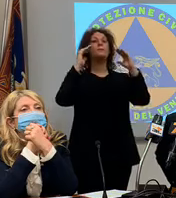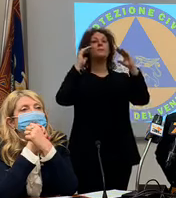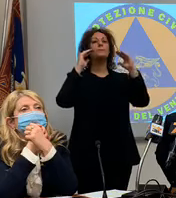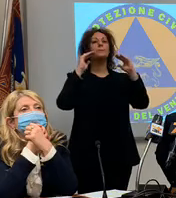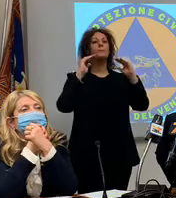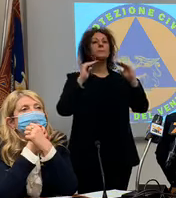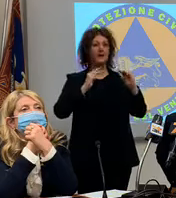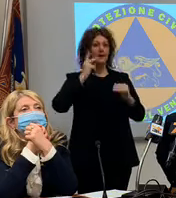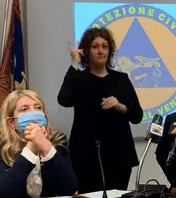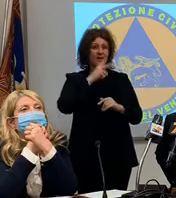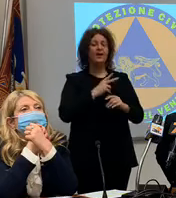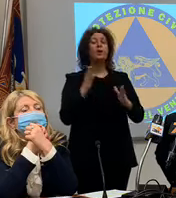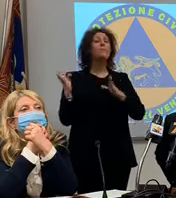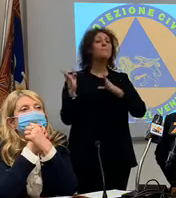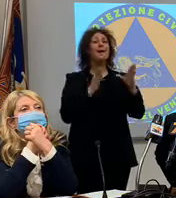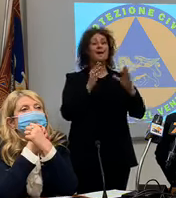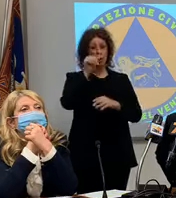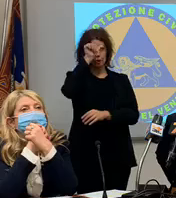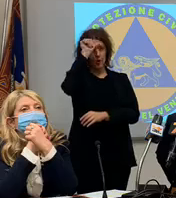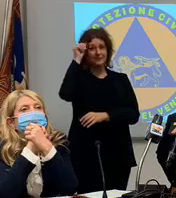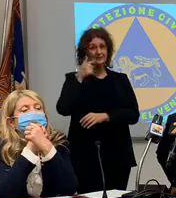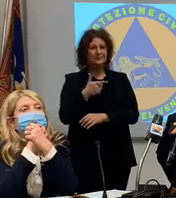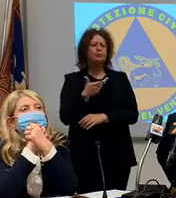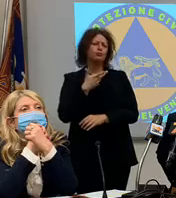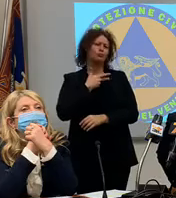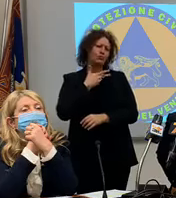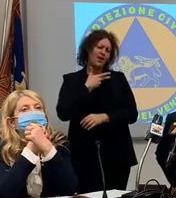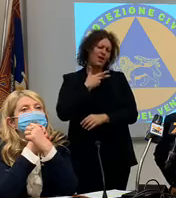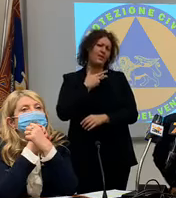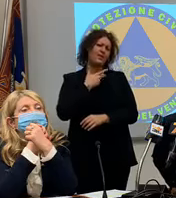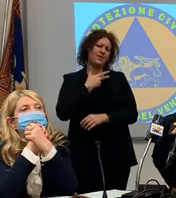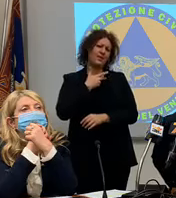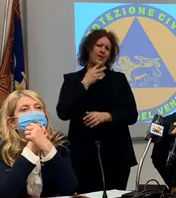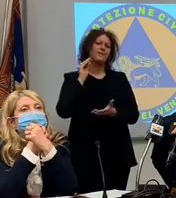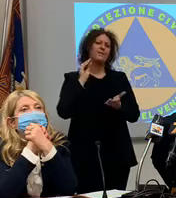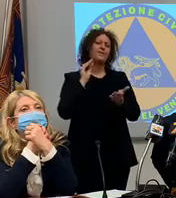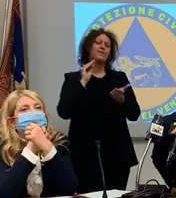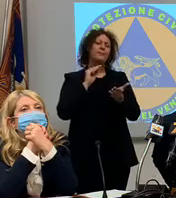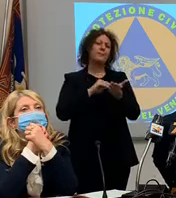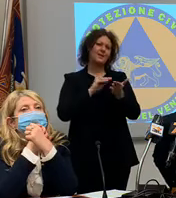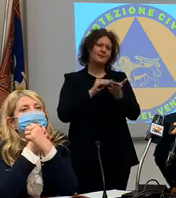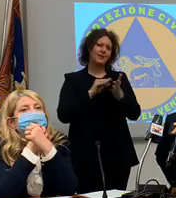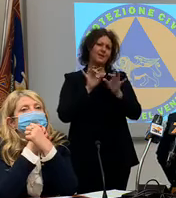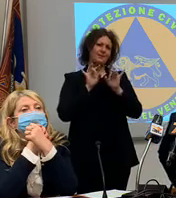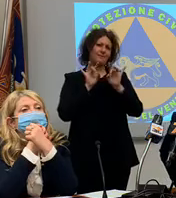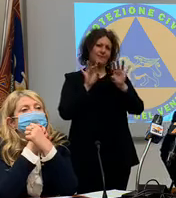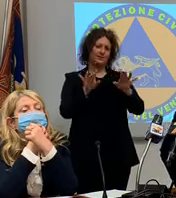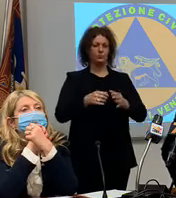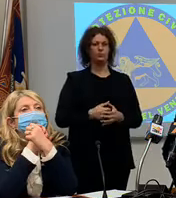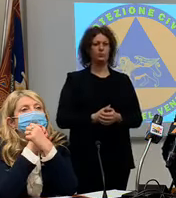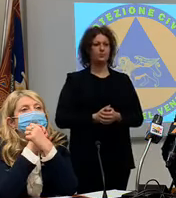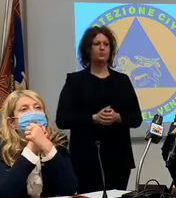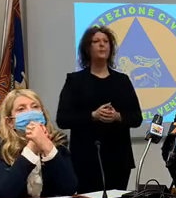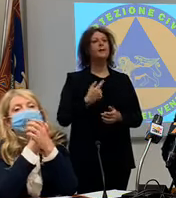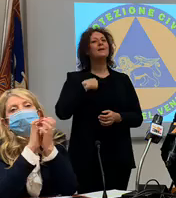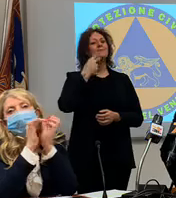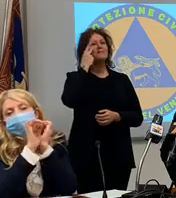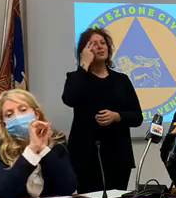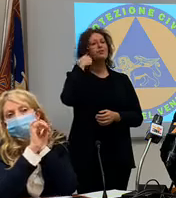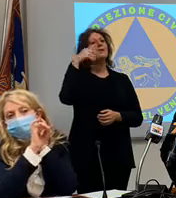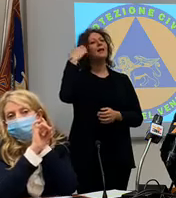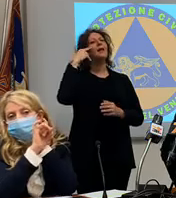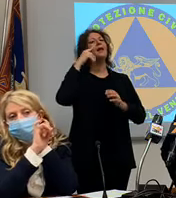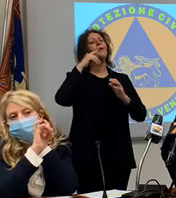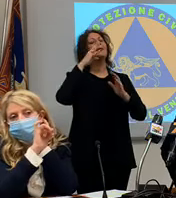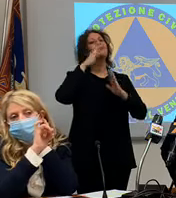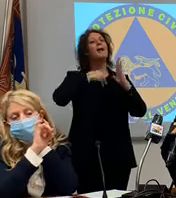giorno vi do i dati di ricoverati giorno per giorno vi seguite e vedete anche l'evoluzione che ha avuto la curva durante questi mesi